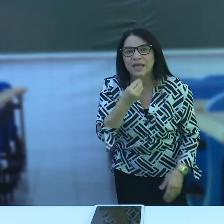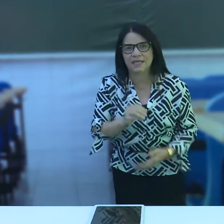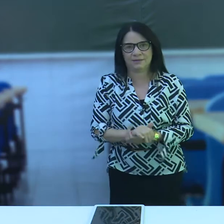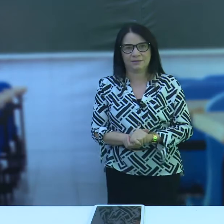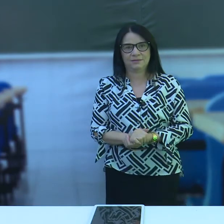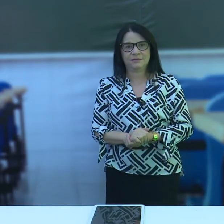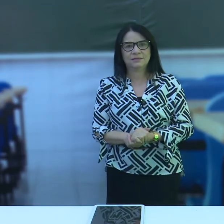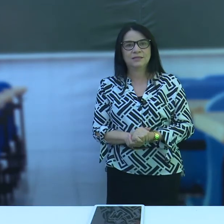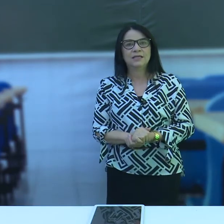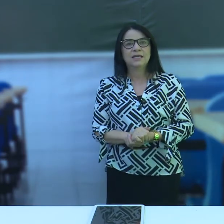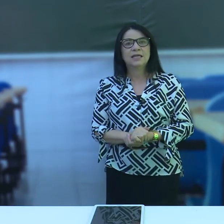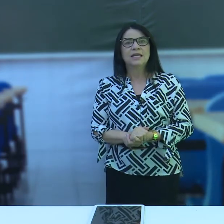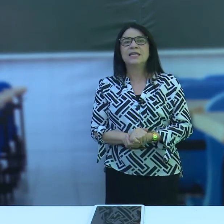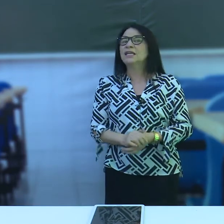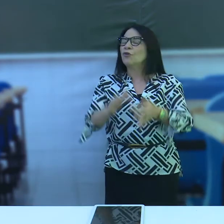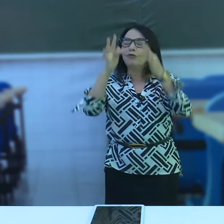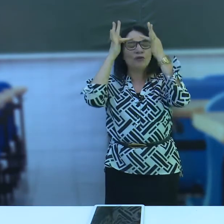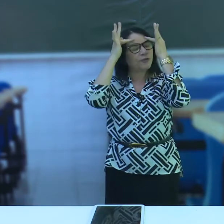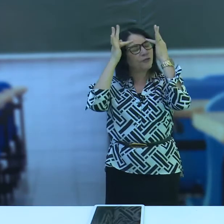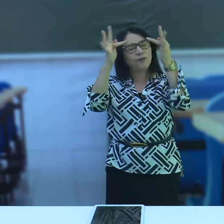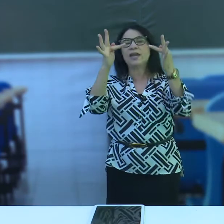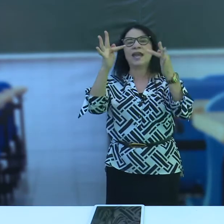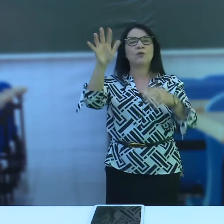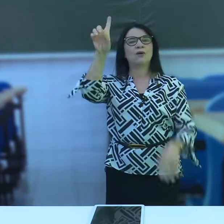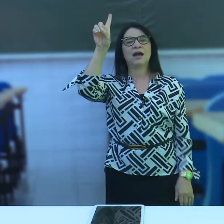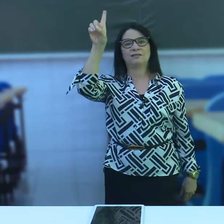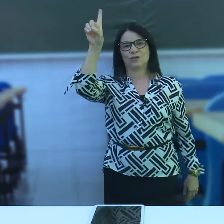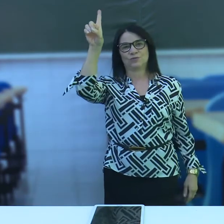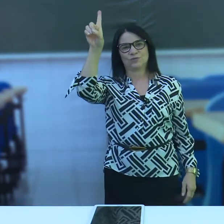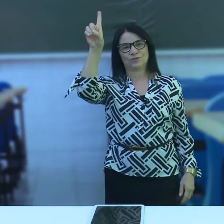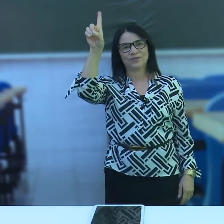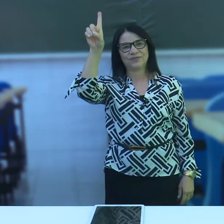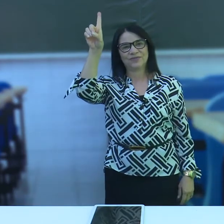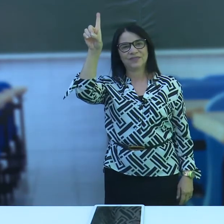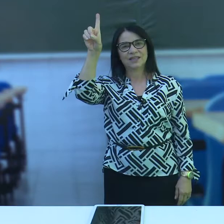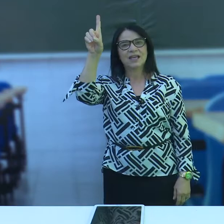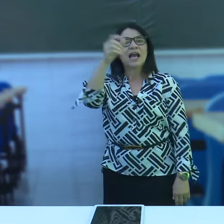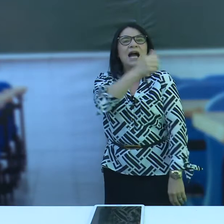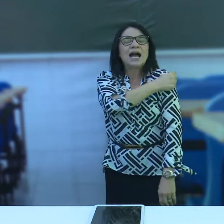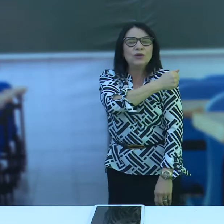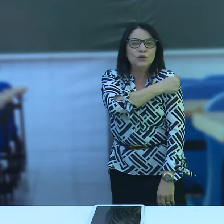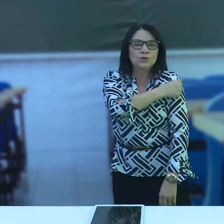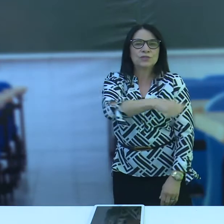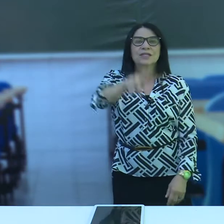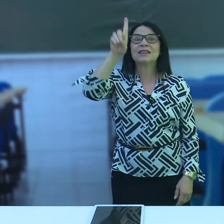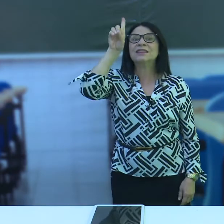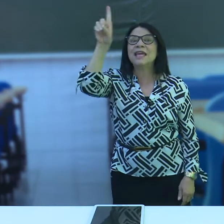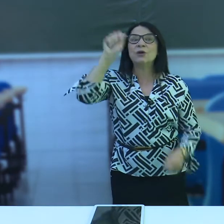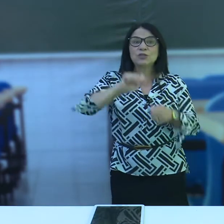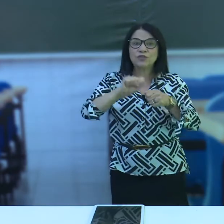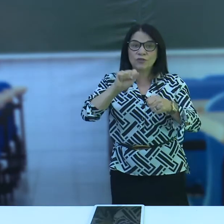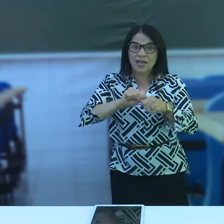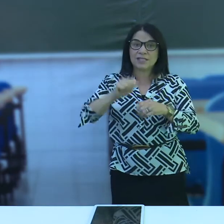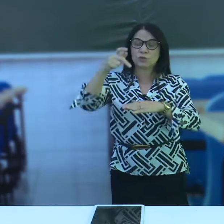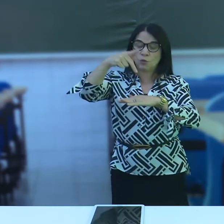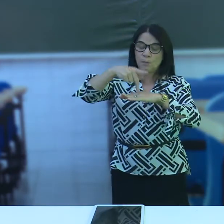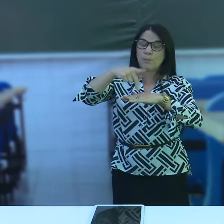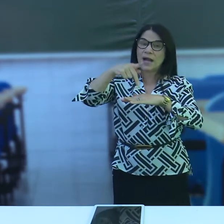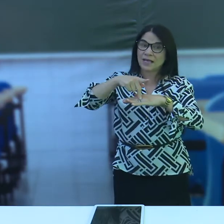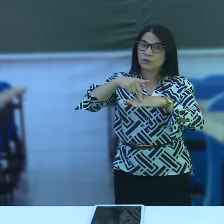homem, que não foi fiel a Deus. Alunos, Deus fez um